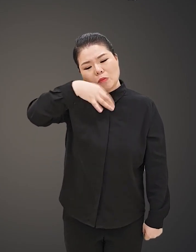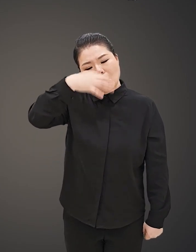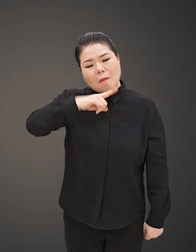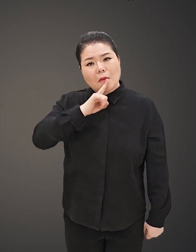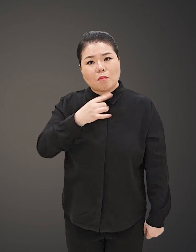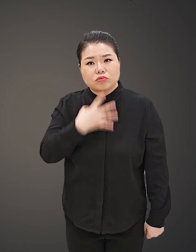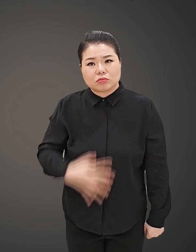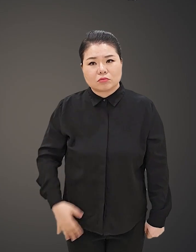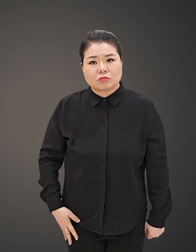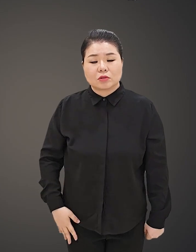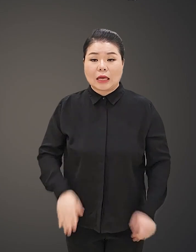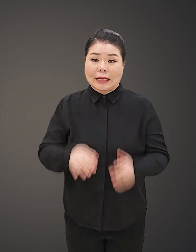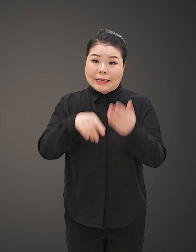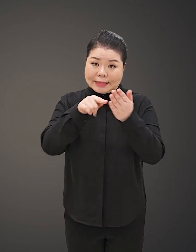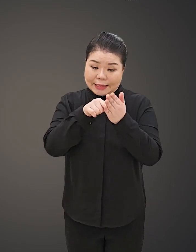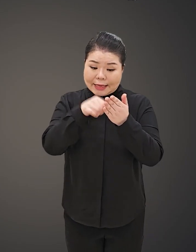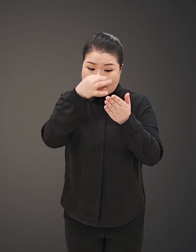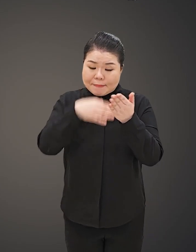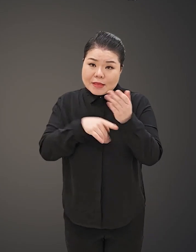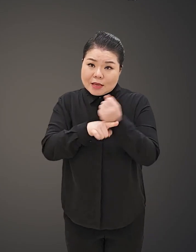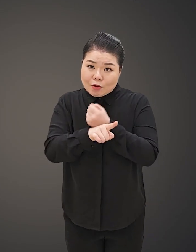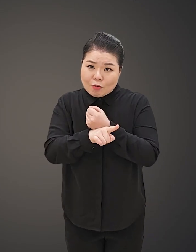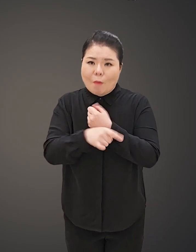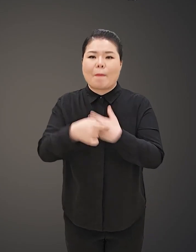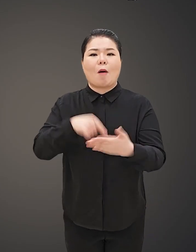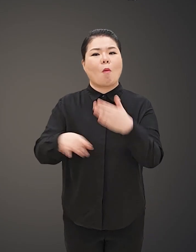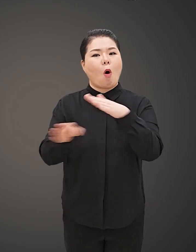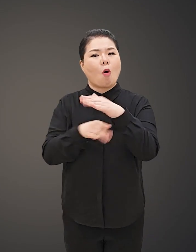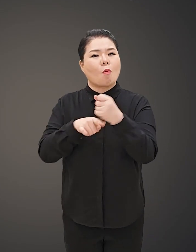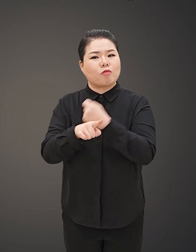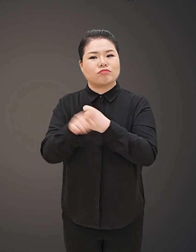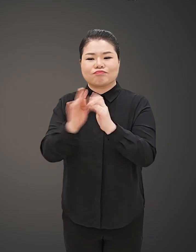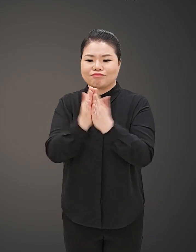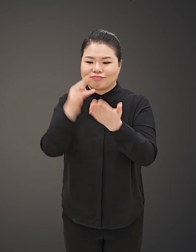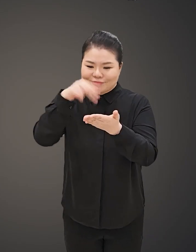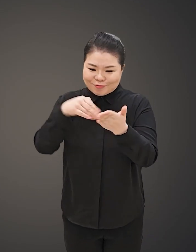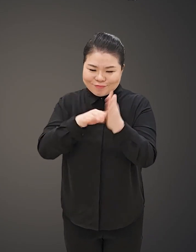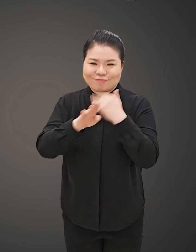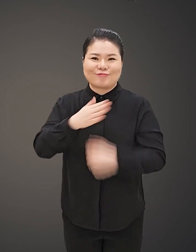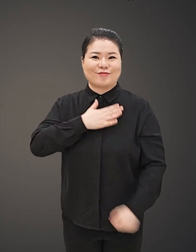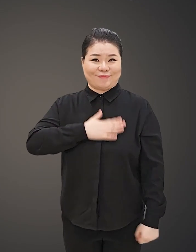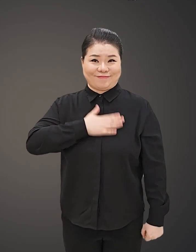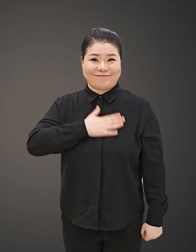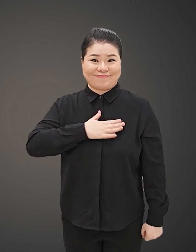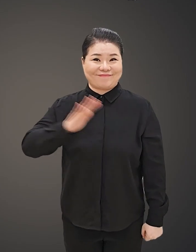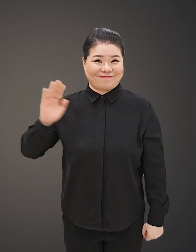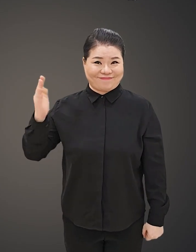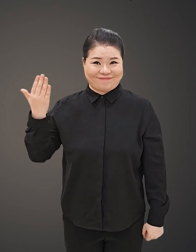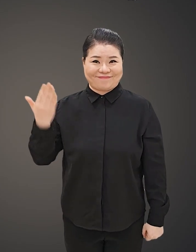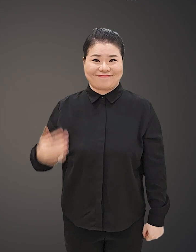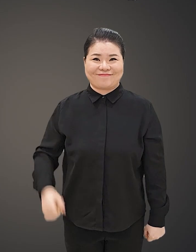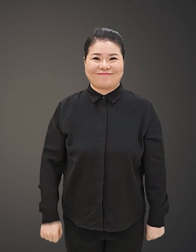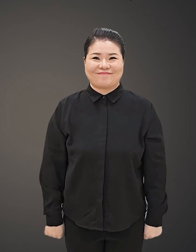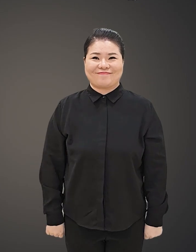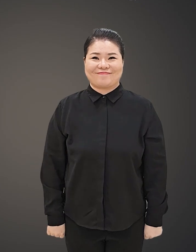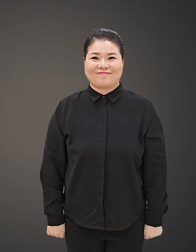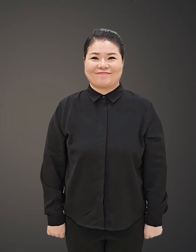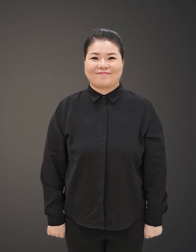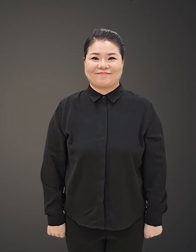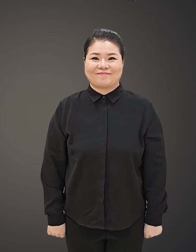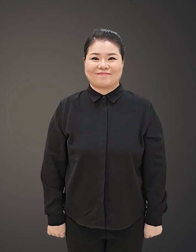것만 말하는데 이 책을 읽고 알았어요. 내가 왜 힘든지. 내 마음이 왜 이리 공허했는지